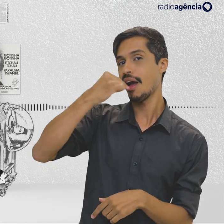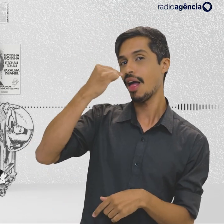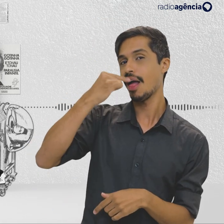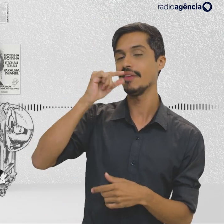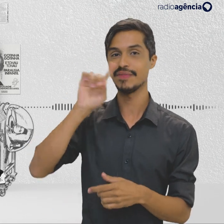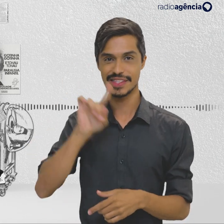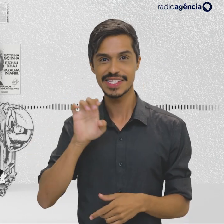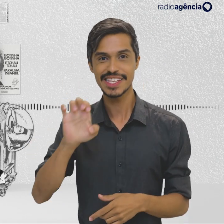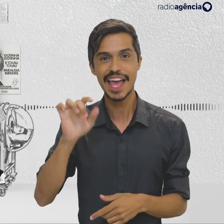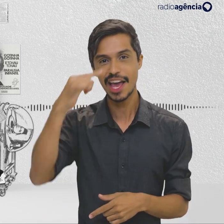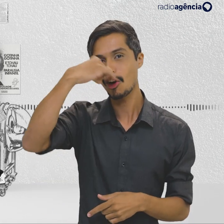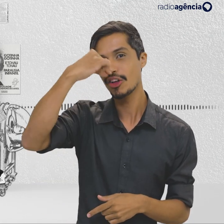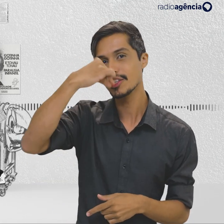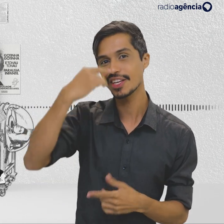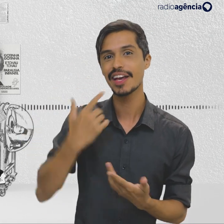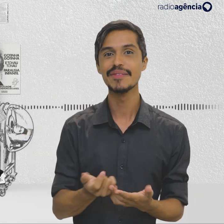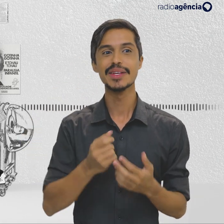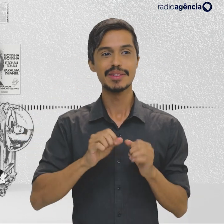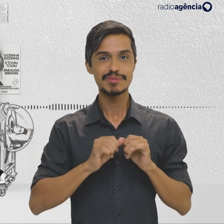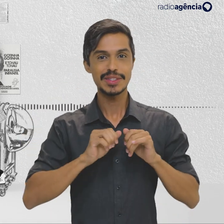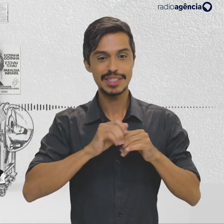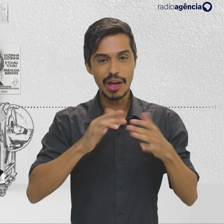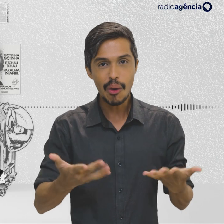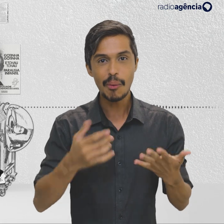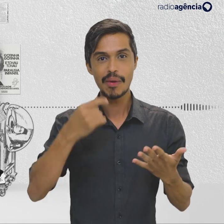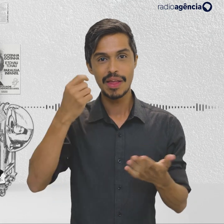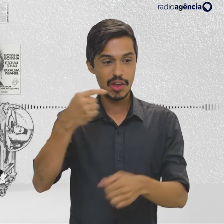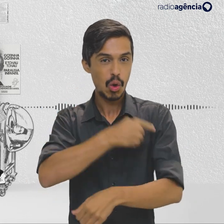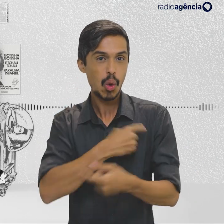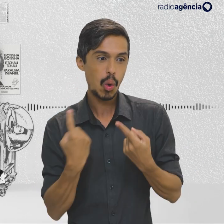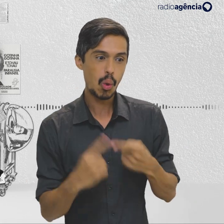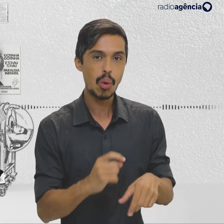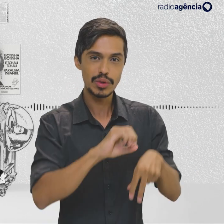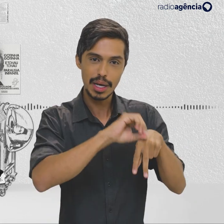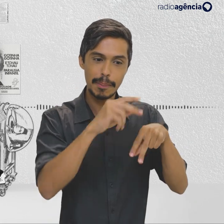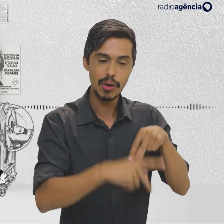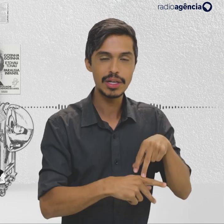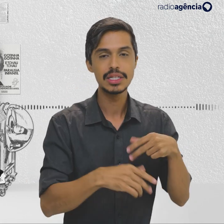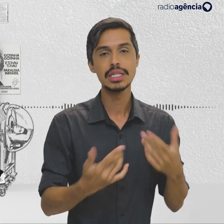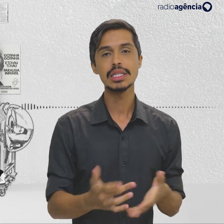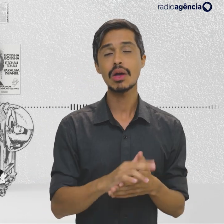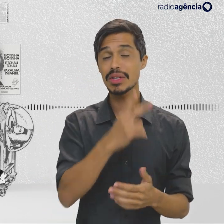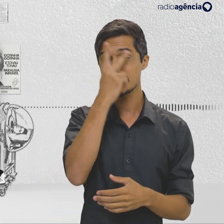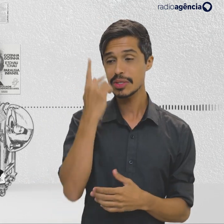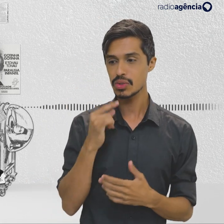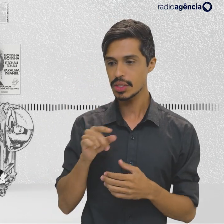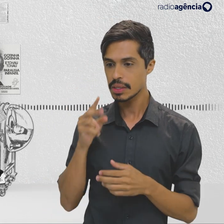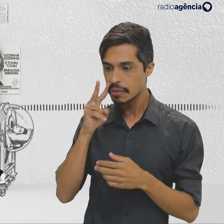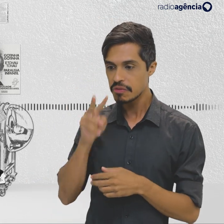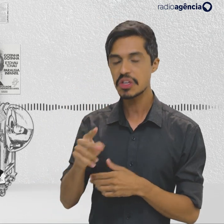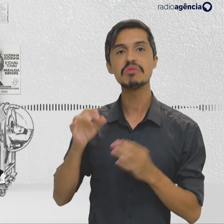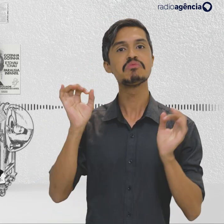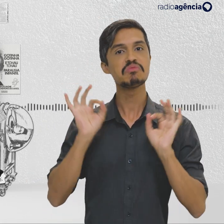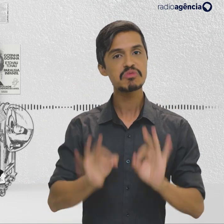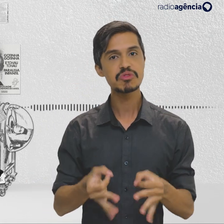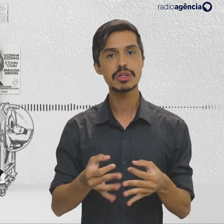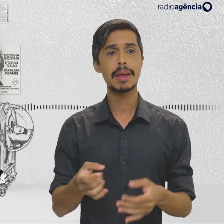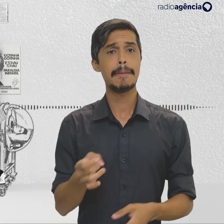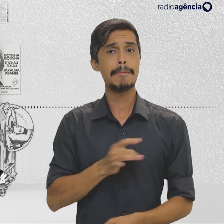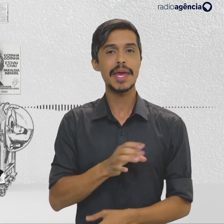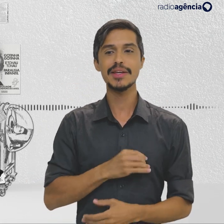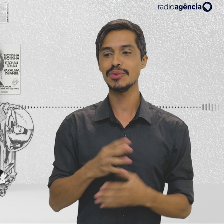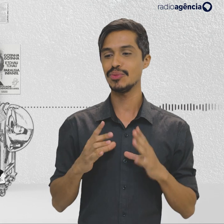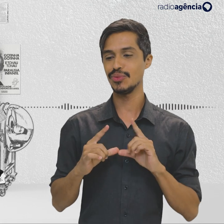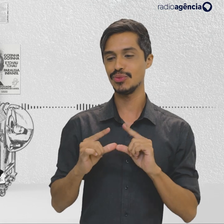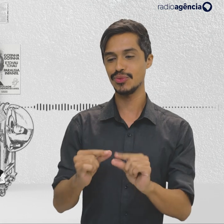em cena e pólio foi varrida do Brasil e as pessoas deixaram de ter medo de que os seus filhos se infect assem